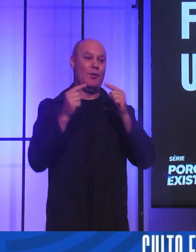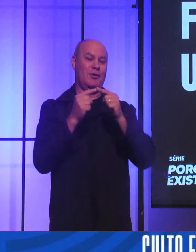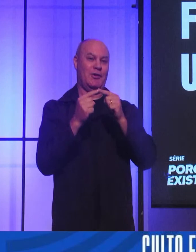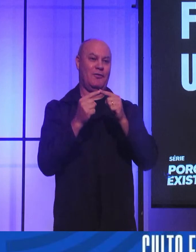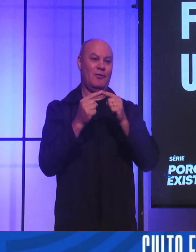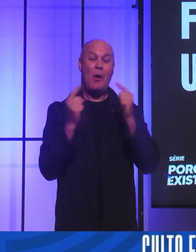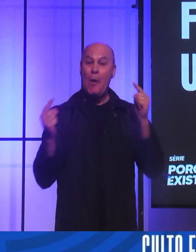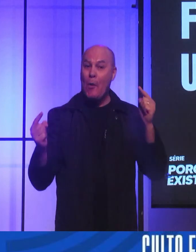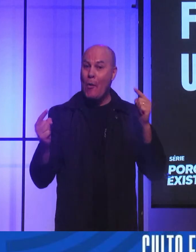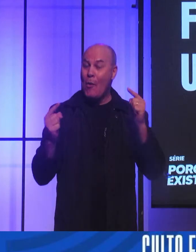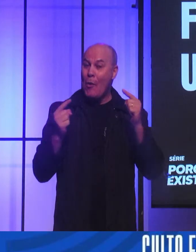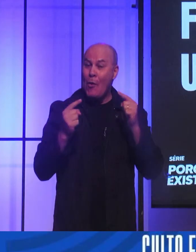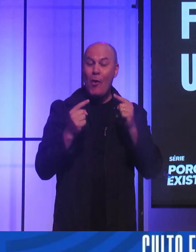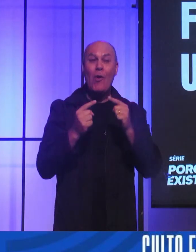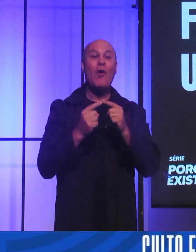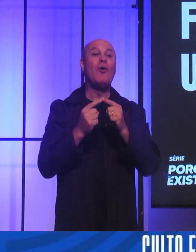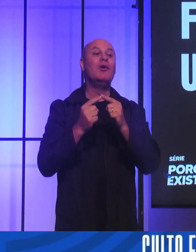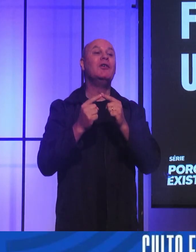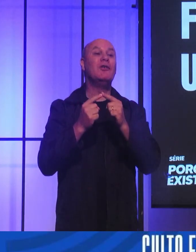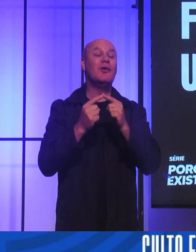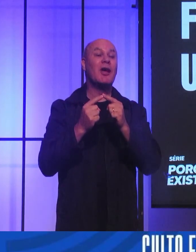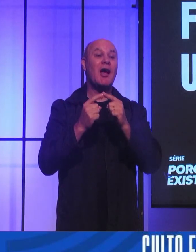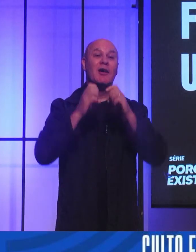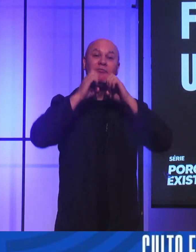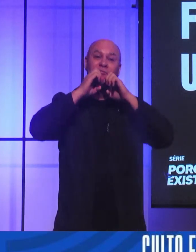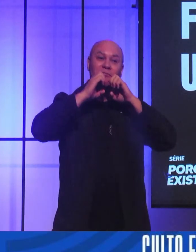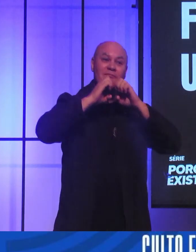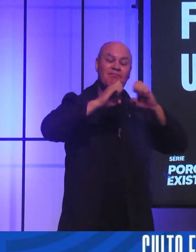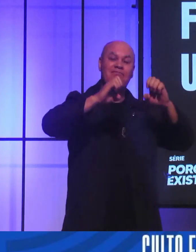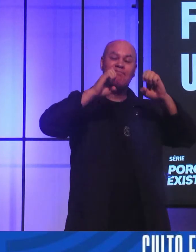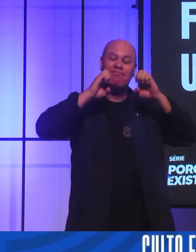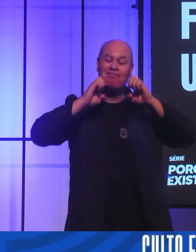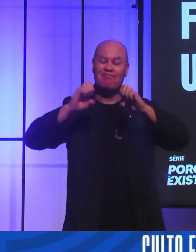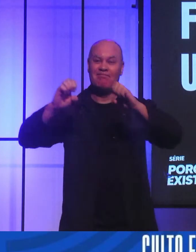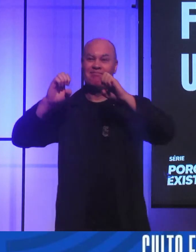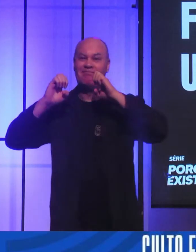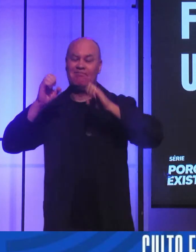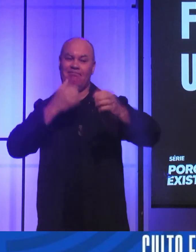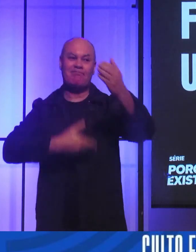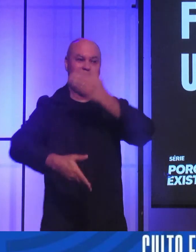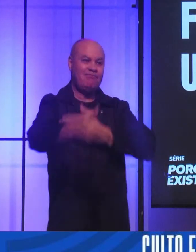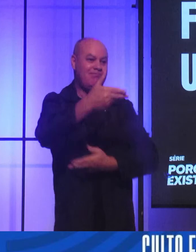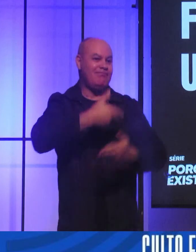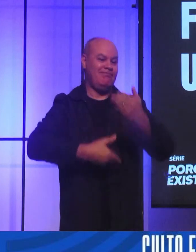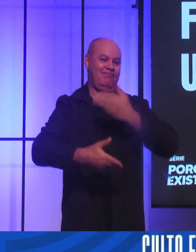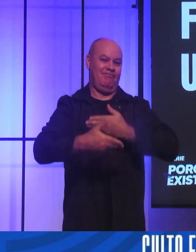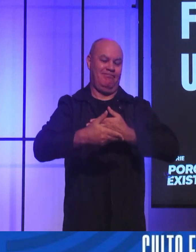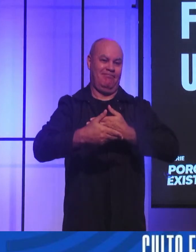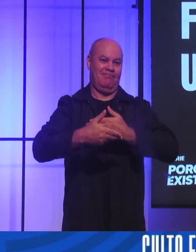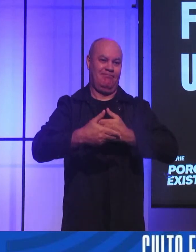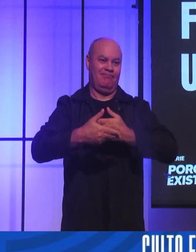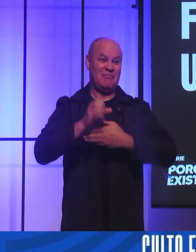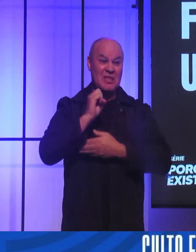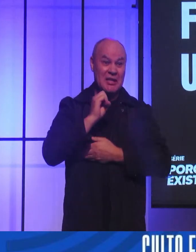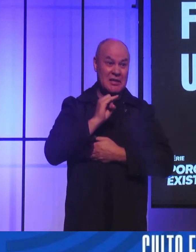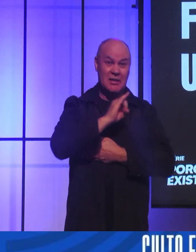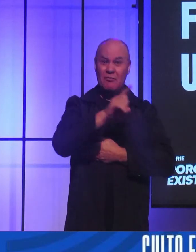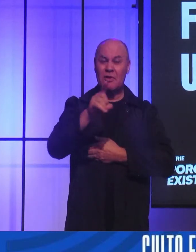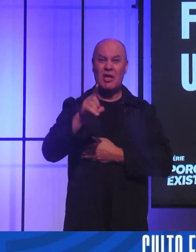E se você vive a sua vida sem cumprir essa missão, você está desperdiçando a sua